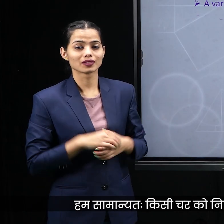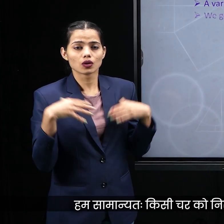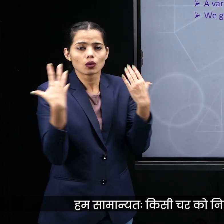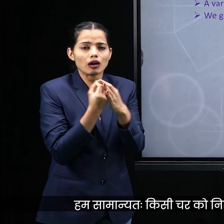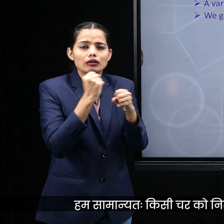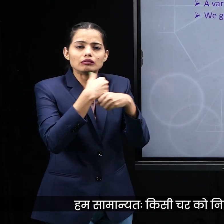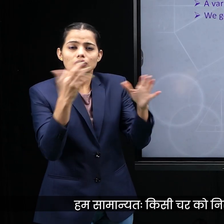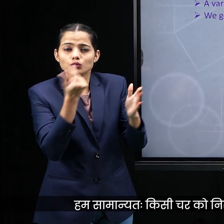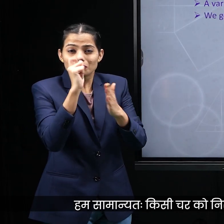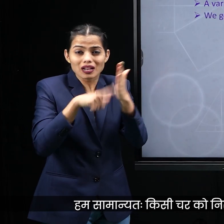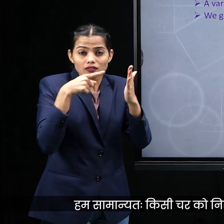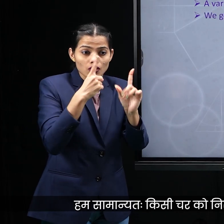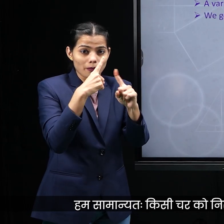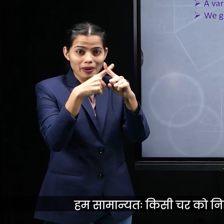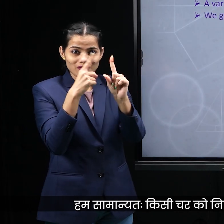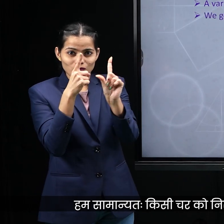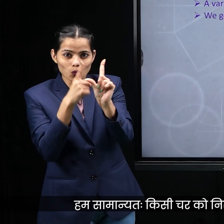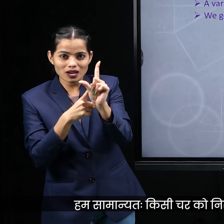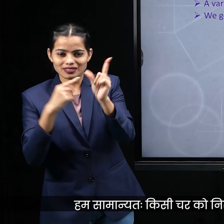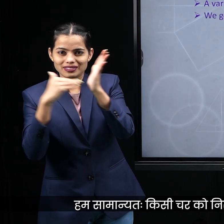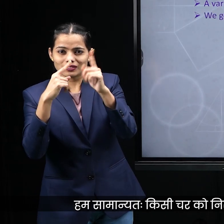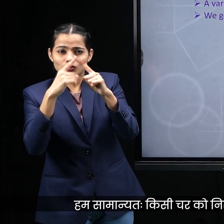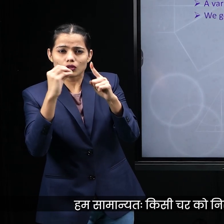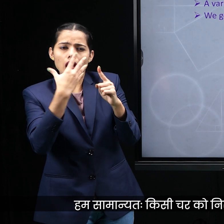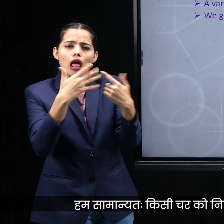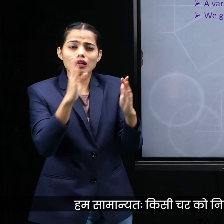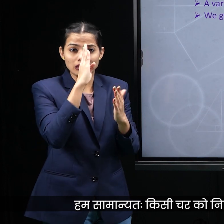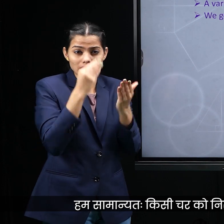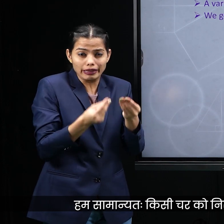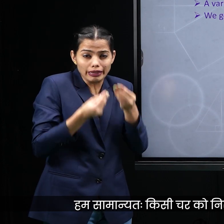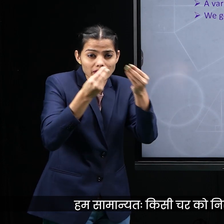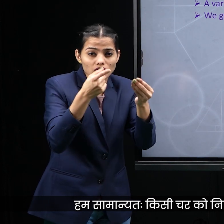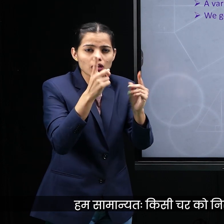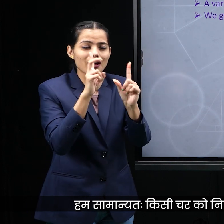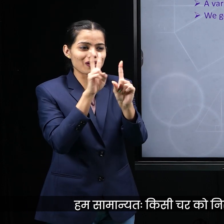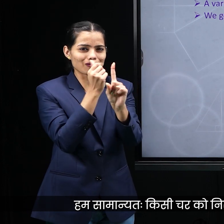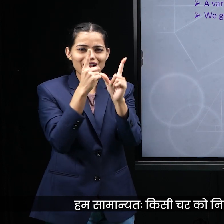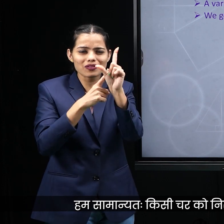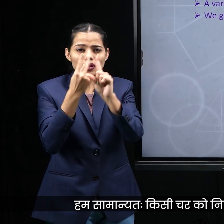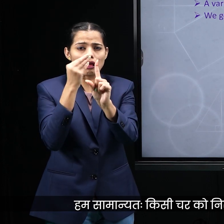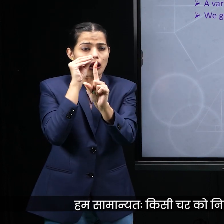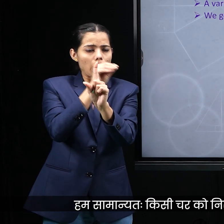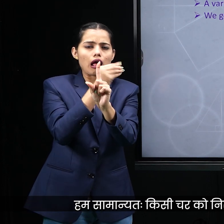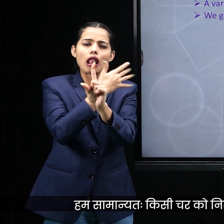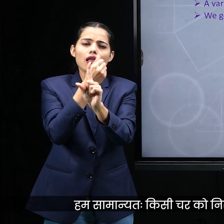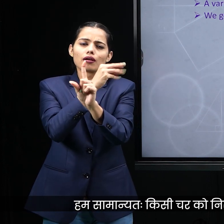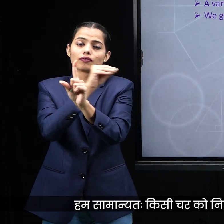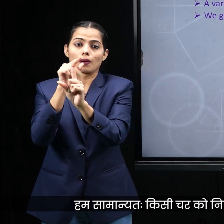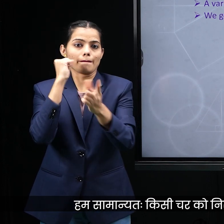हम सामान्यतः किसी चर को निरूपित करने के लिए x, y, z अक्षरों का